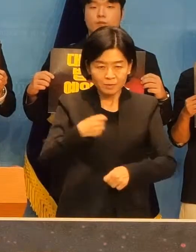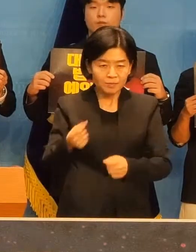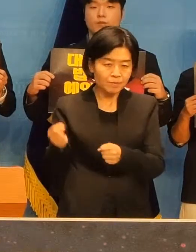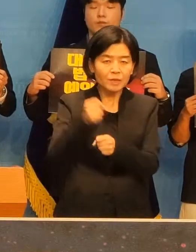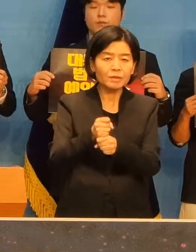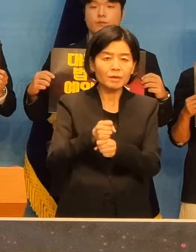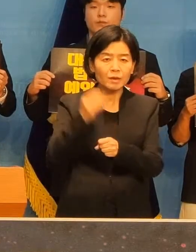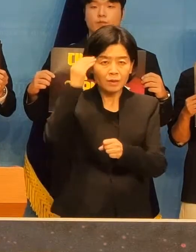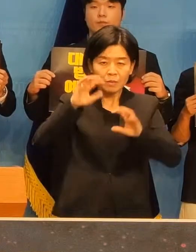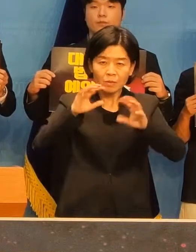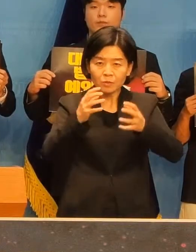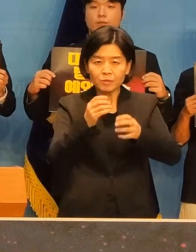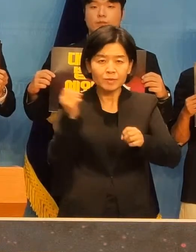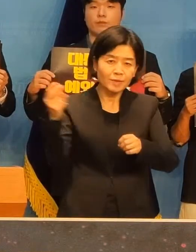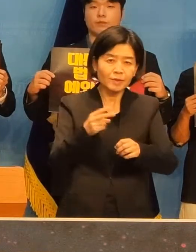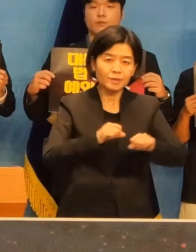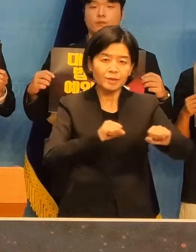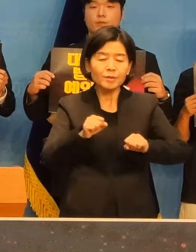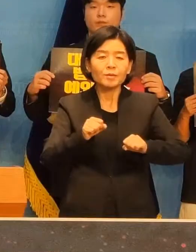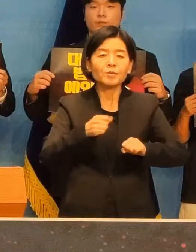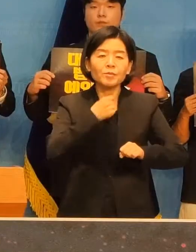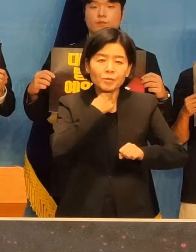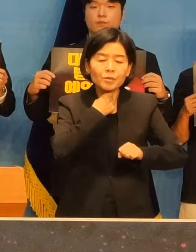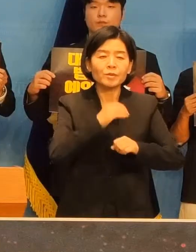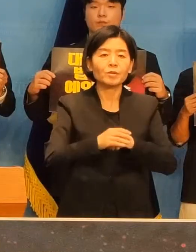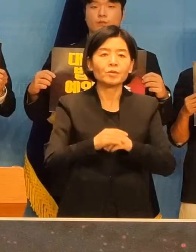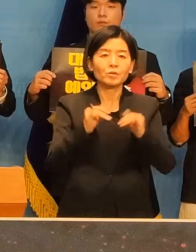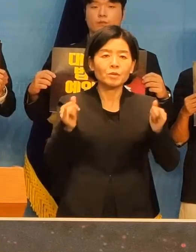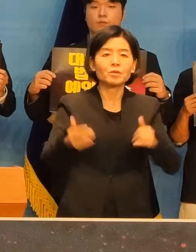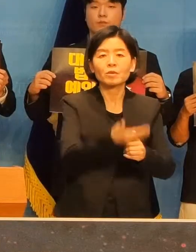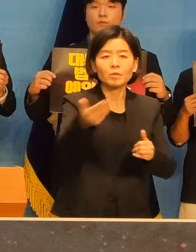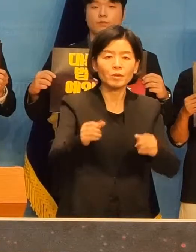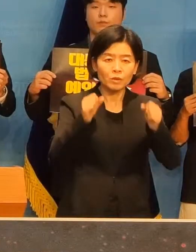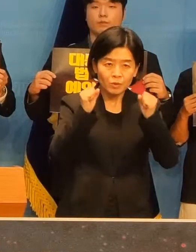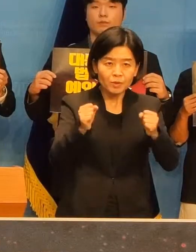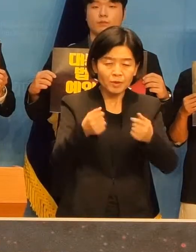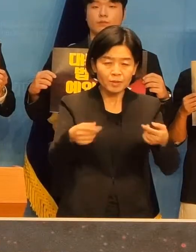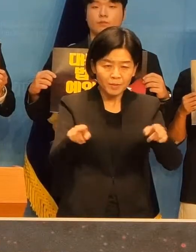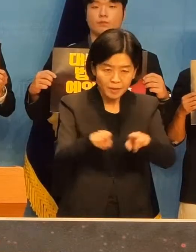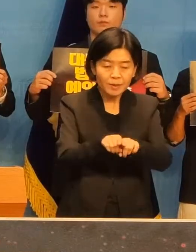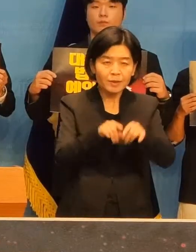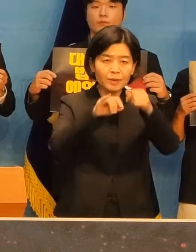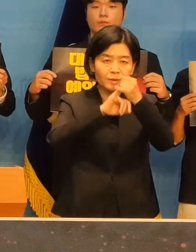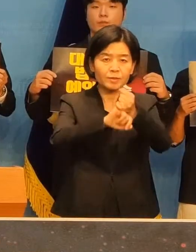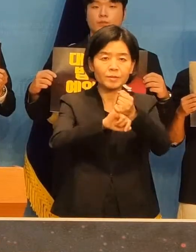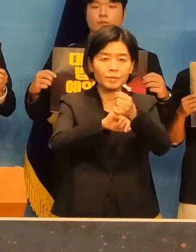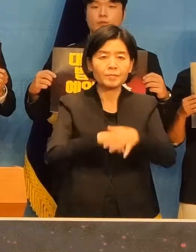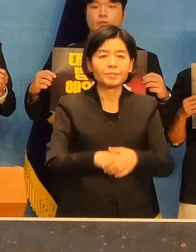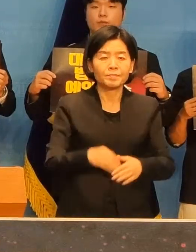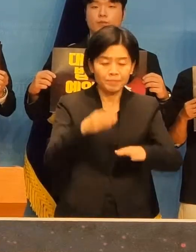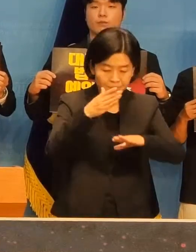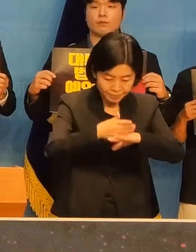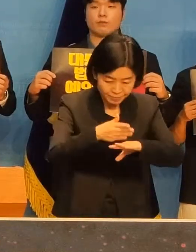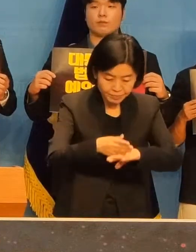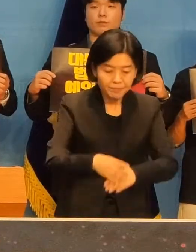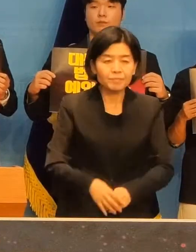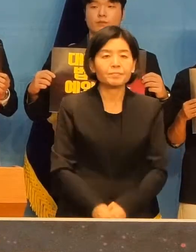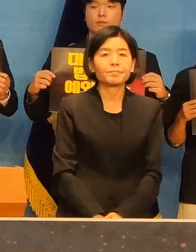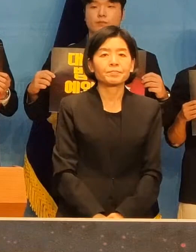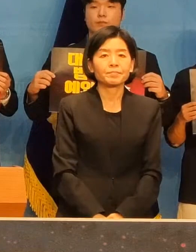다시 뛰게 해 주십시오. 국민 여러분을 응원하며 함께할 것입니다. 이상입니다. 감사합니다.